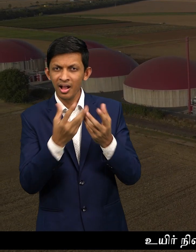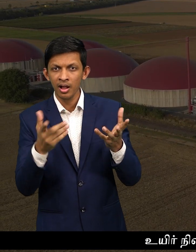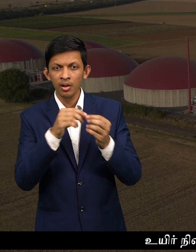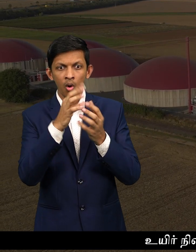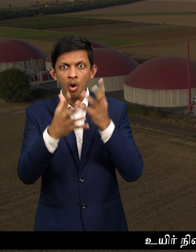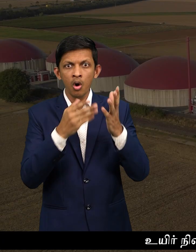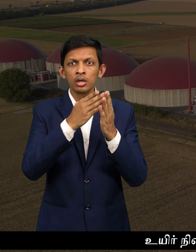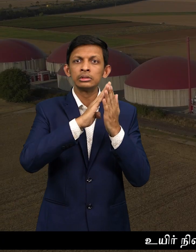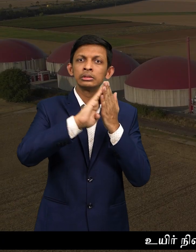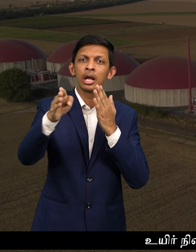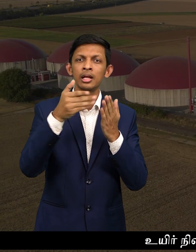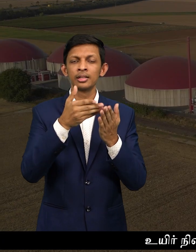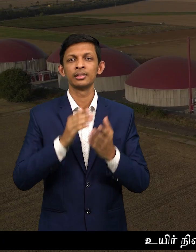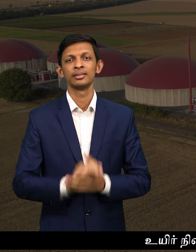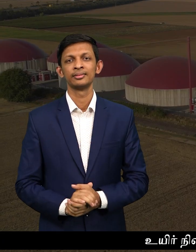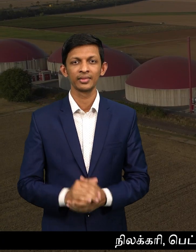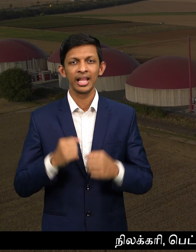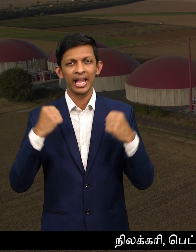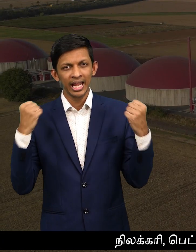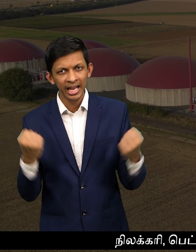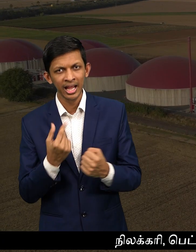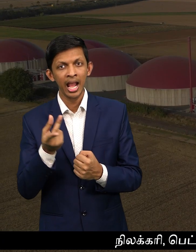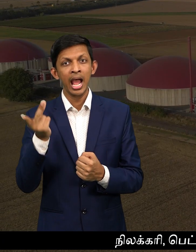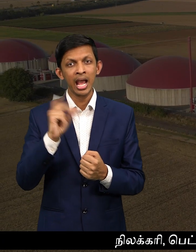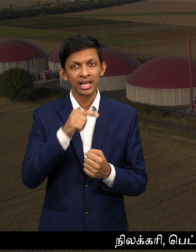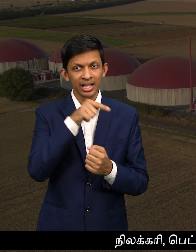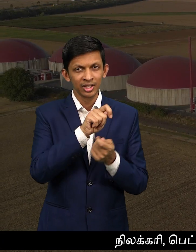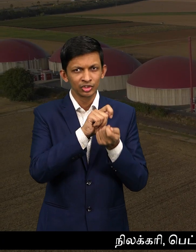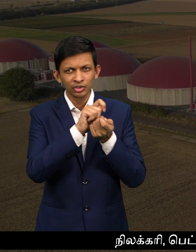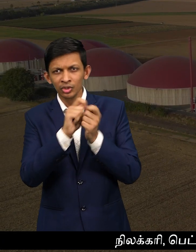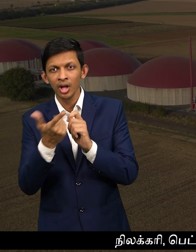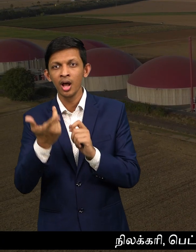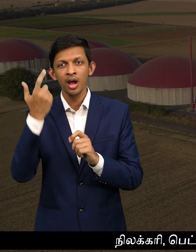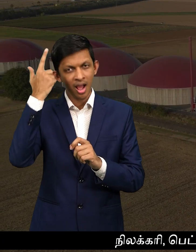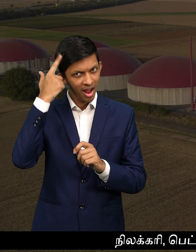உயிர்நீரை நேரடியாக எரிக்கப்படலாம். நிலக்கரி,